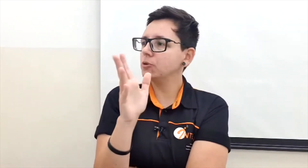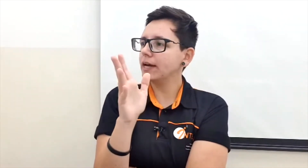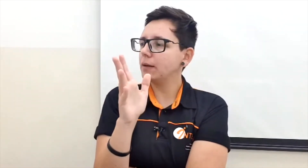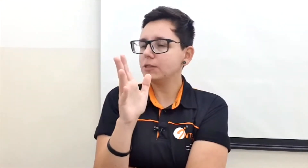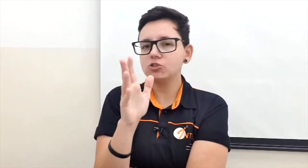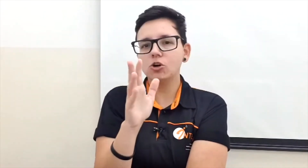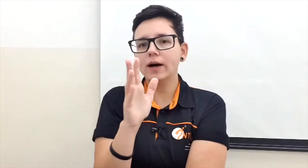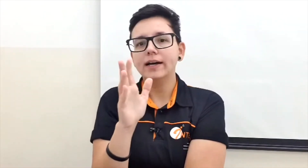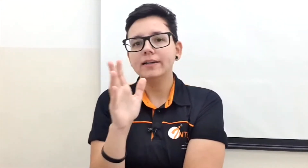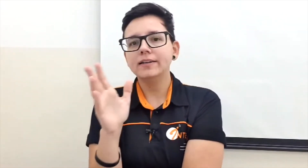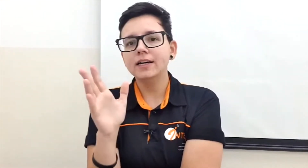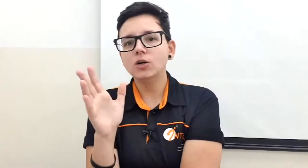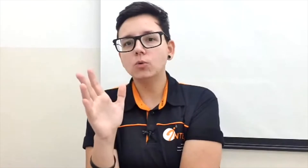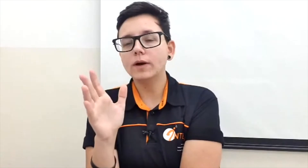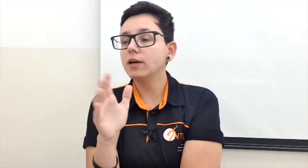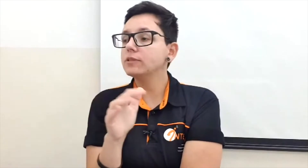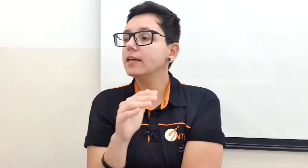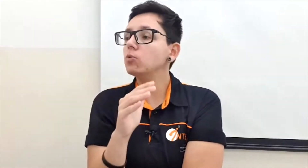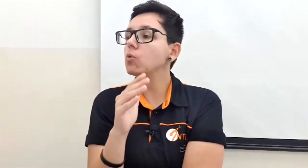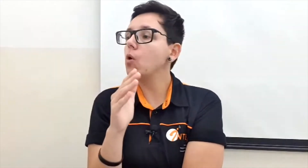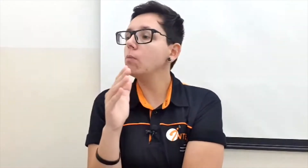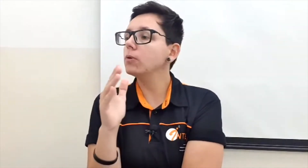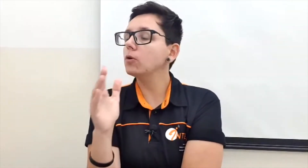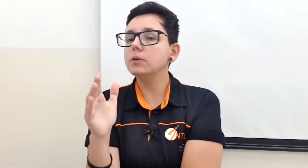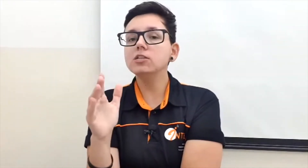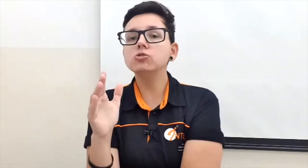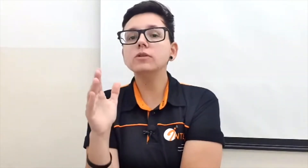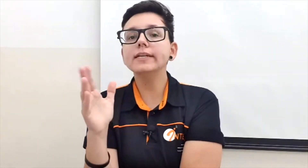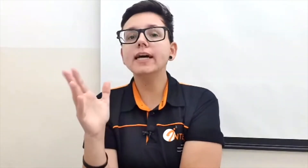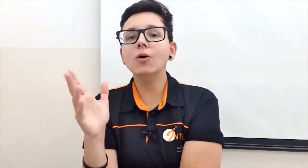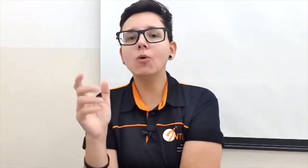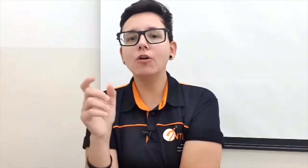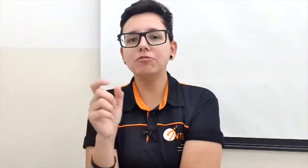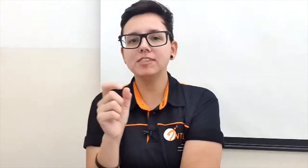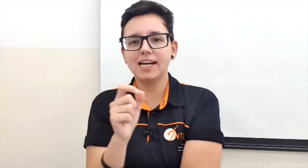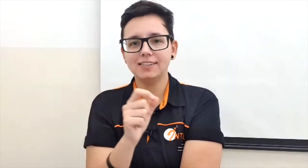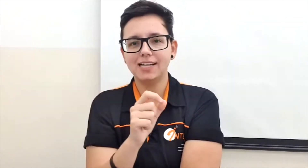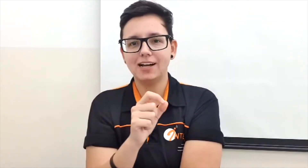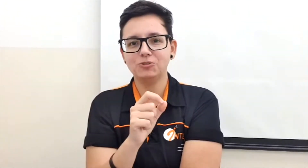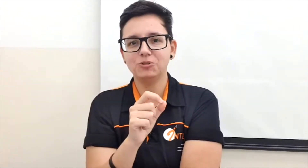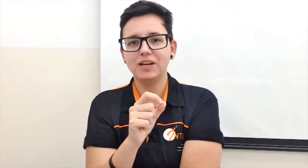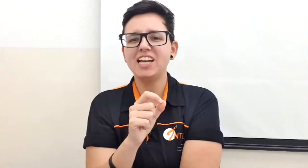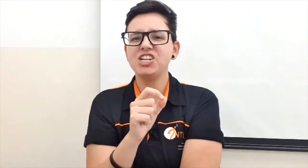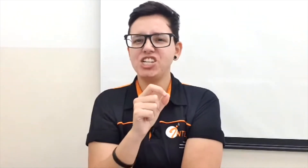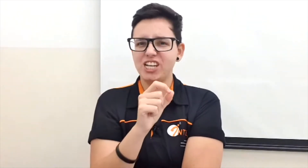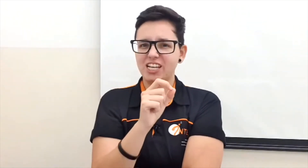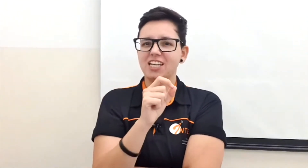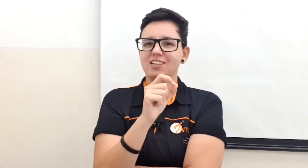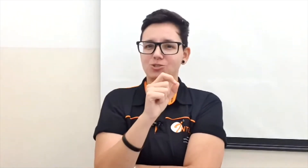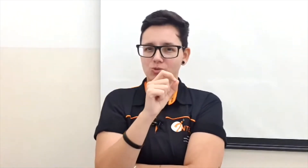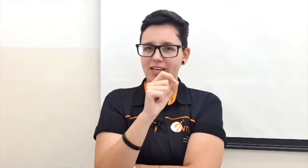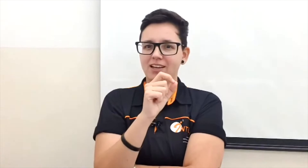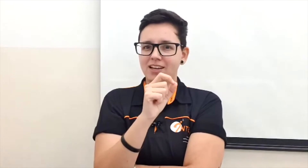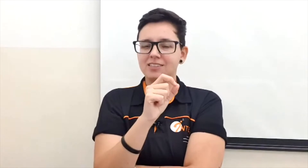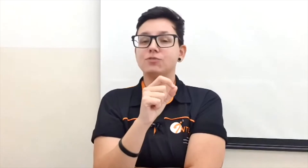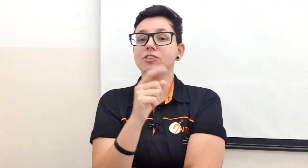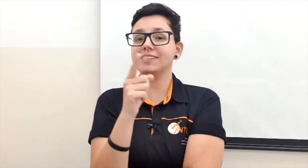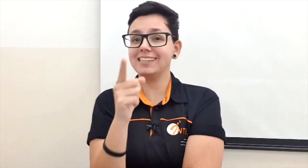aquela pessoa? Não, eu tenho um compromisso não oficializado. É chique isso, hein? Se você